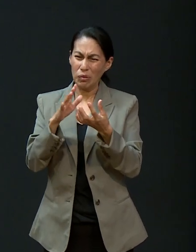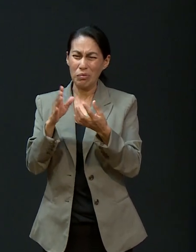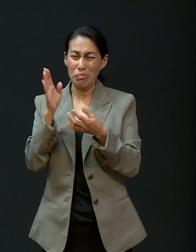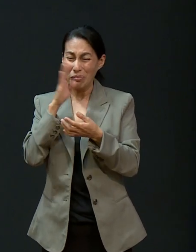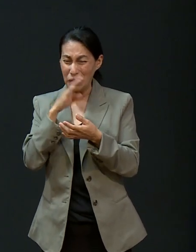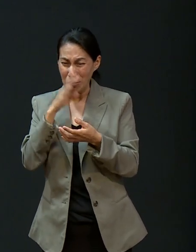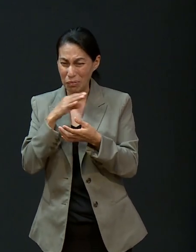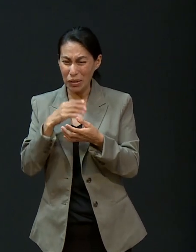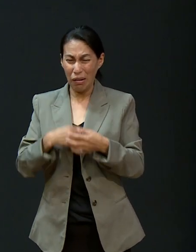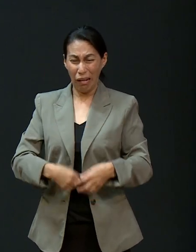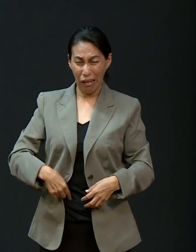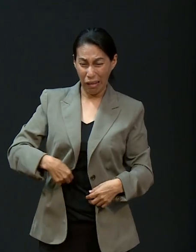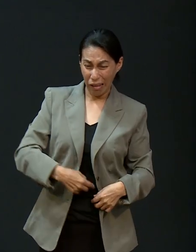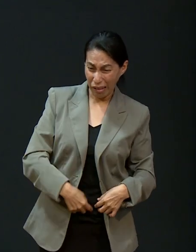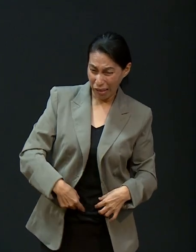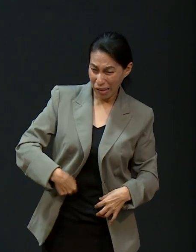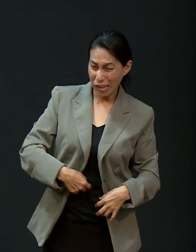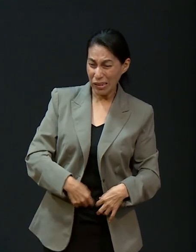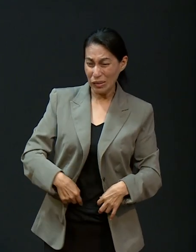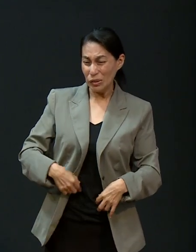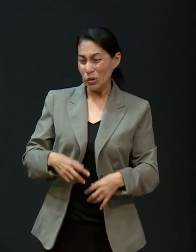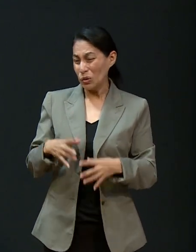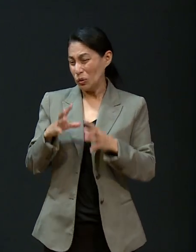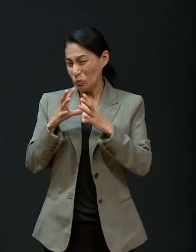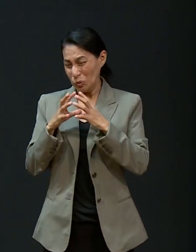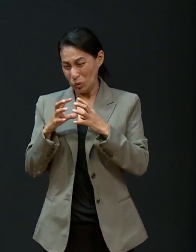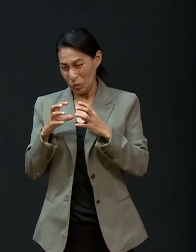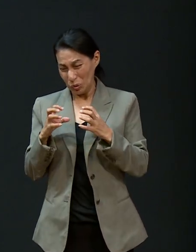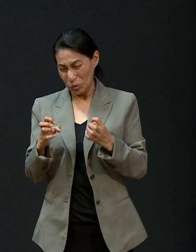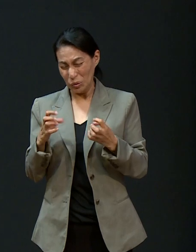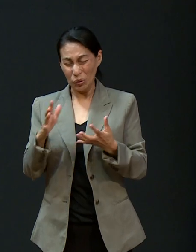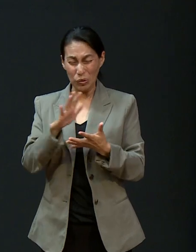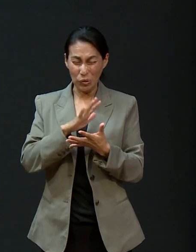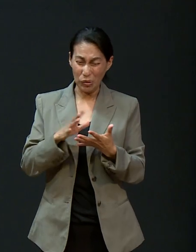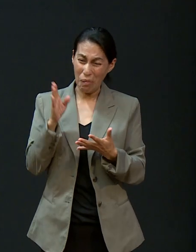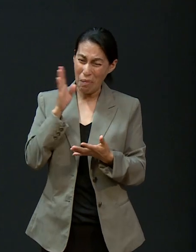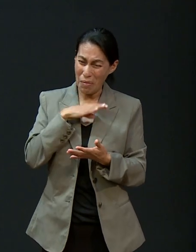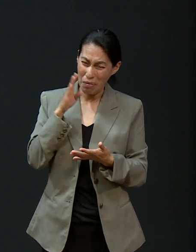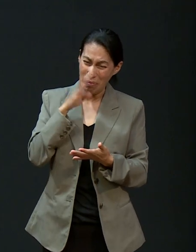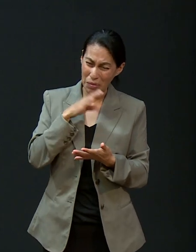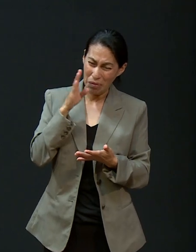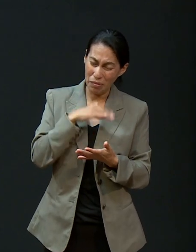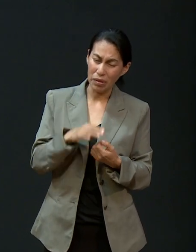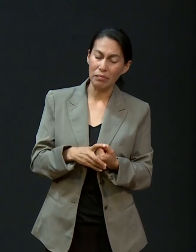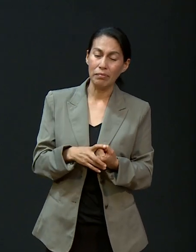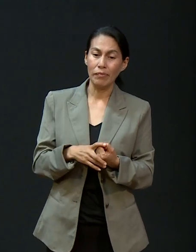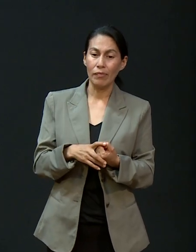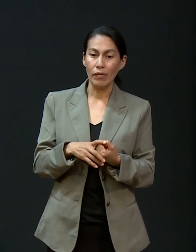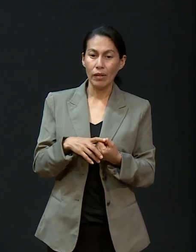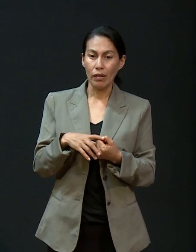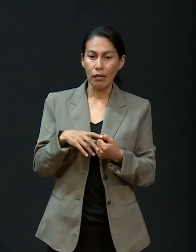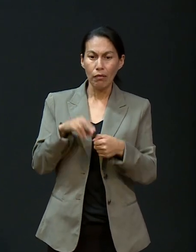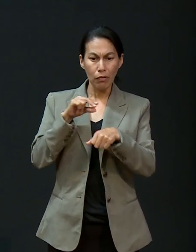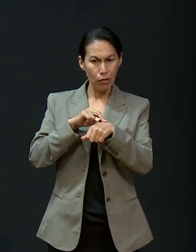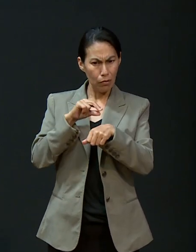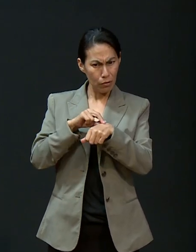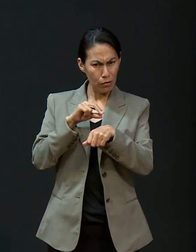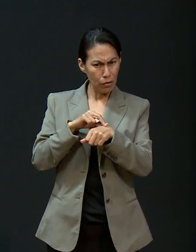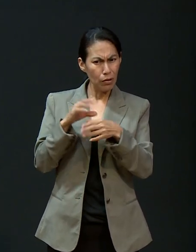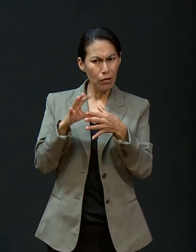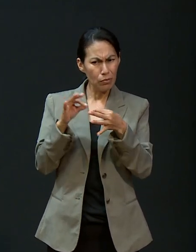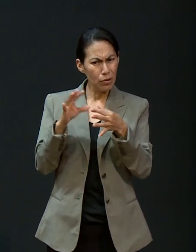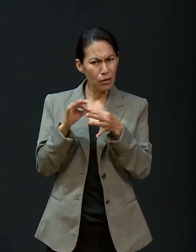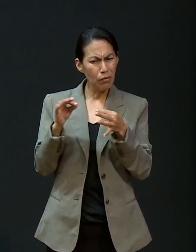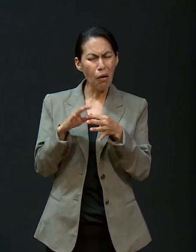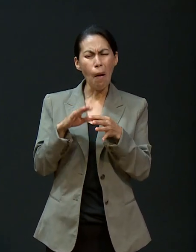del intestino, es como a veces hace un estrago muy grande. Así que, para el médico